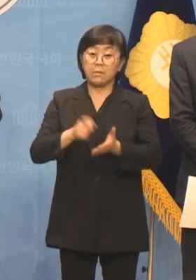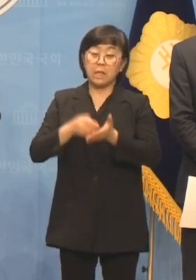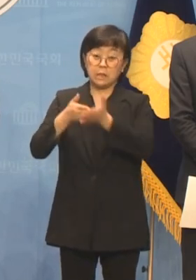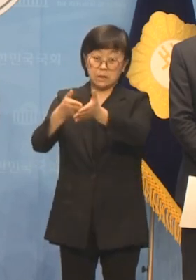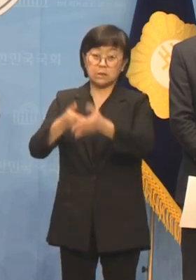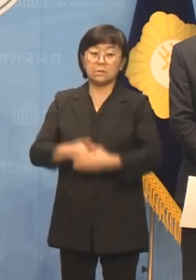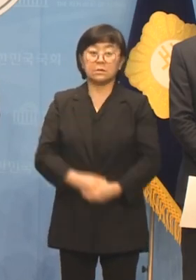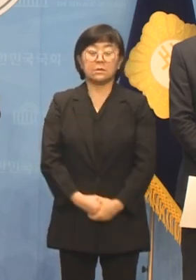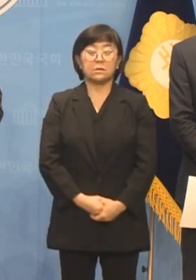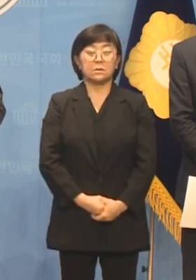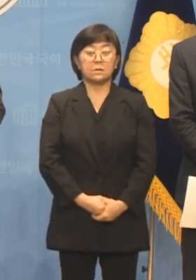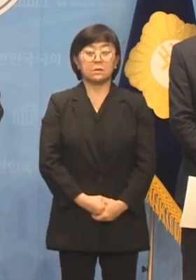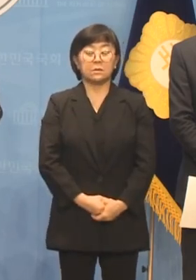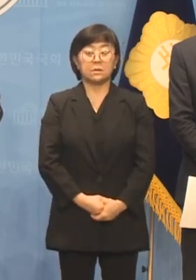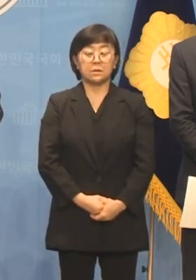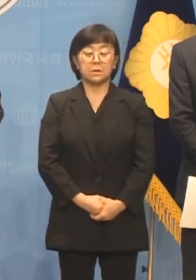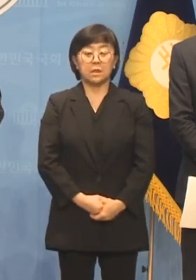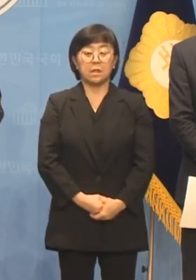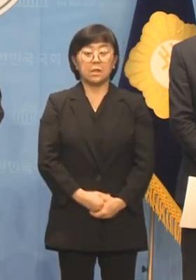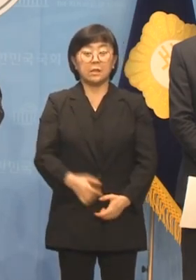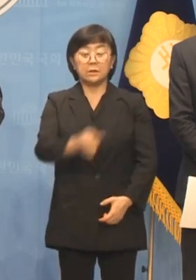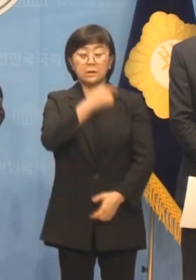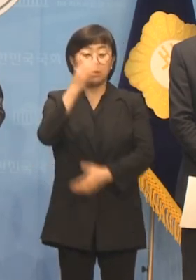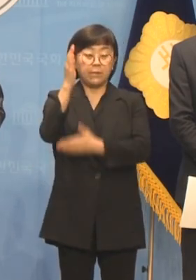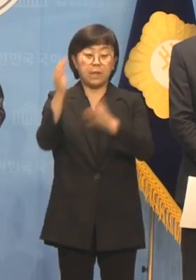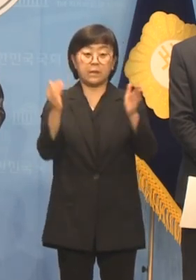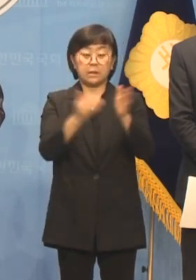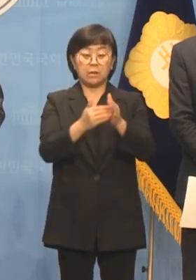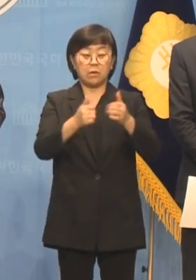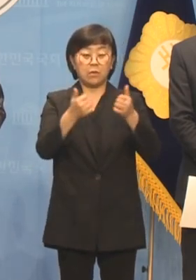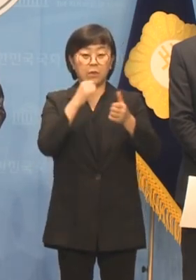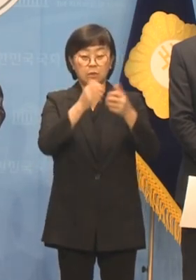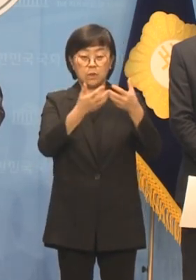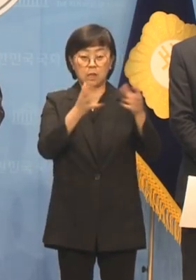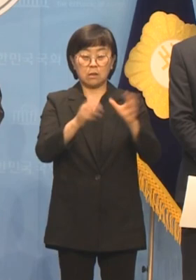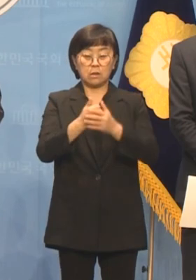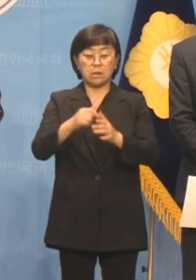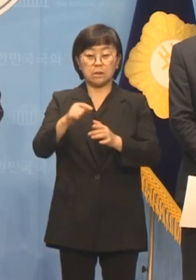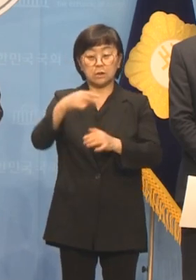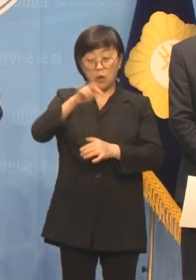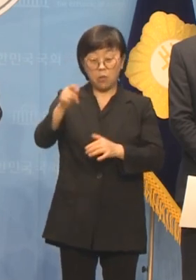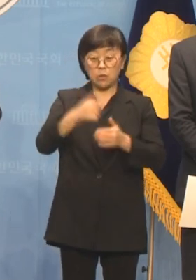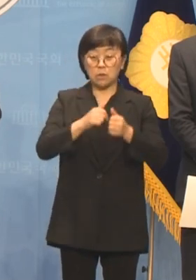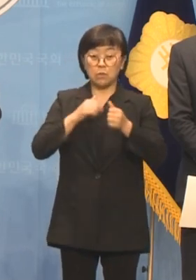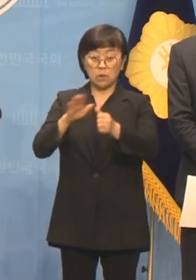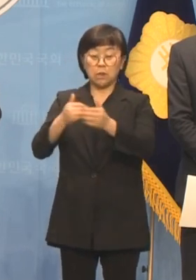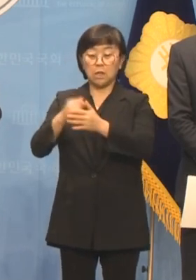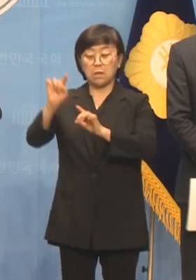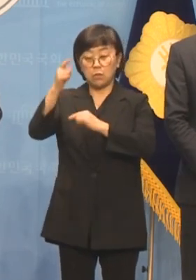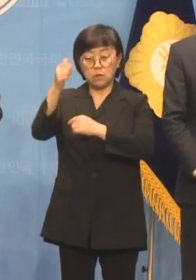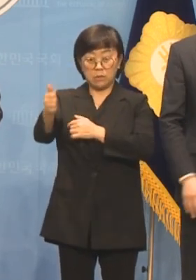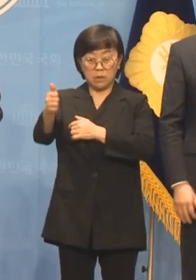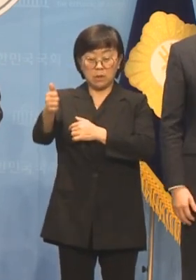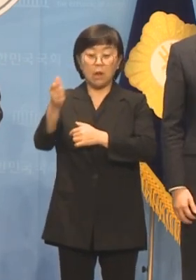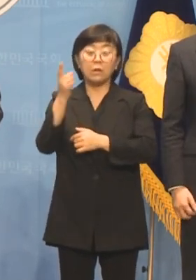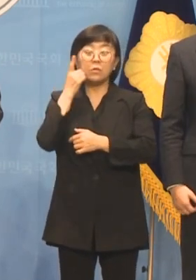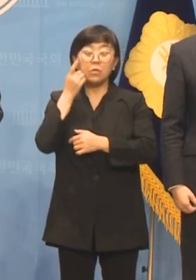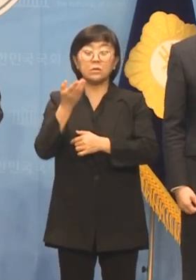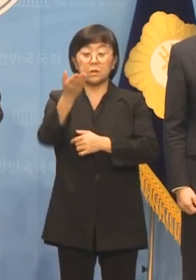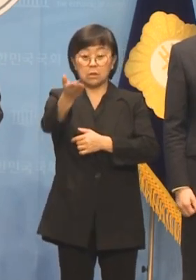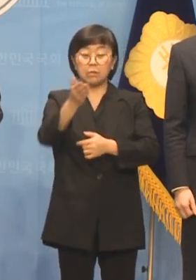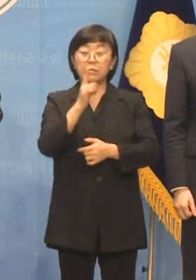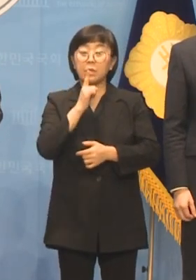하였다. 증언이 있은 재판이 끝나고 변호인단에서 서모 씨를 보내 다시 한번 이모 씨에게 핸드폰을 법원에